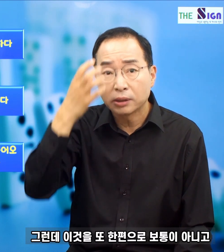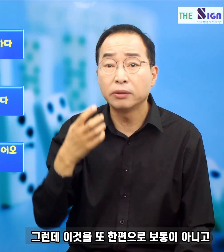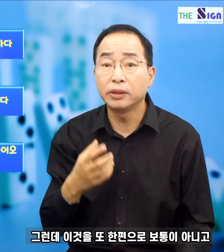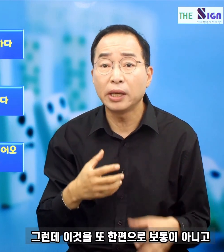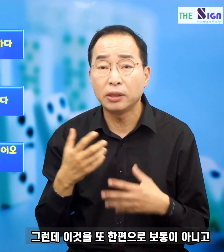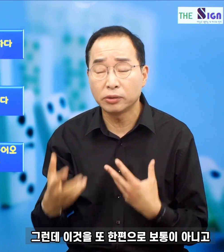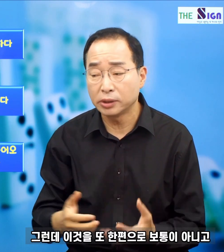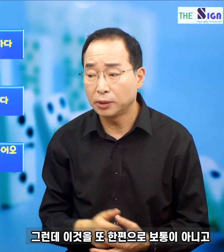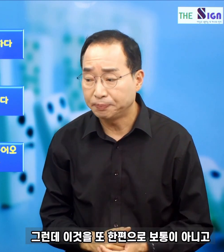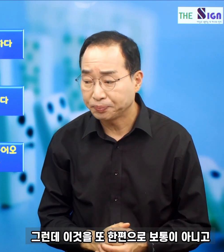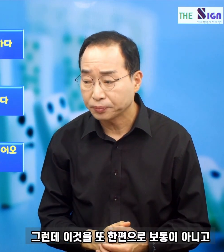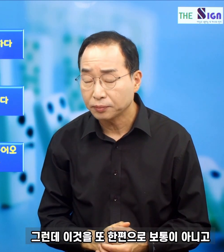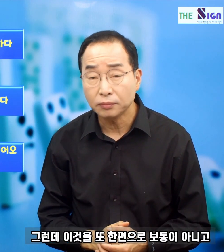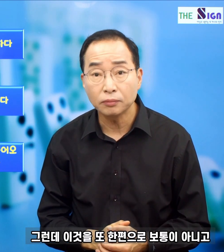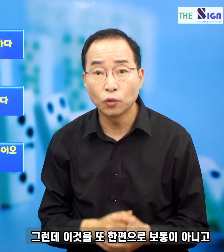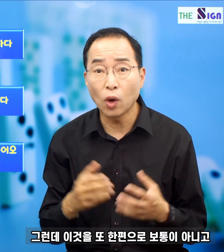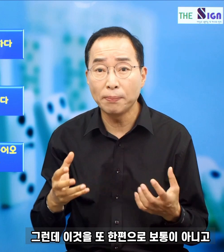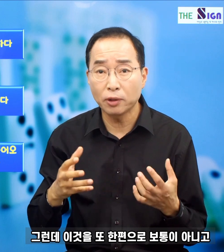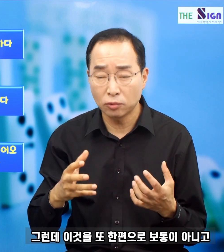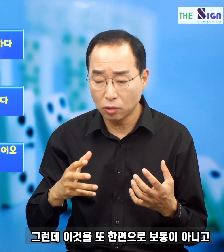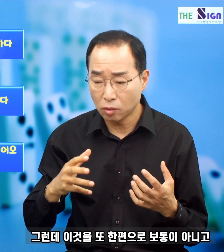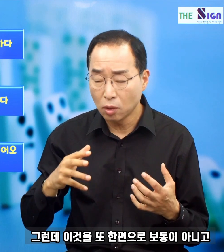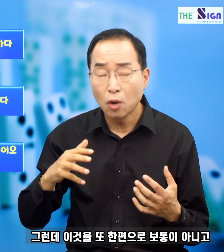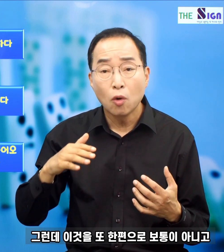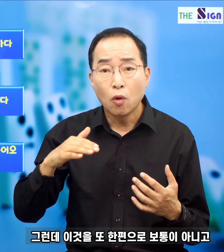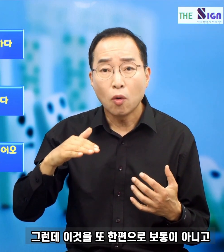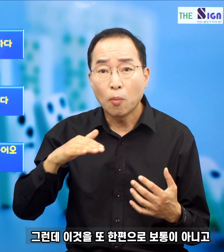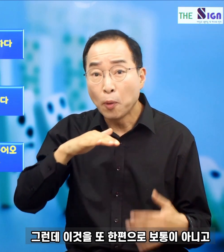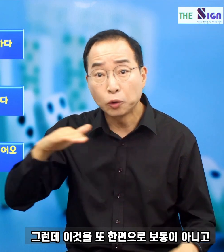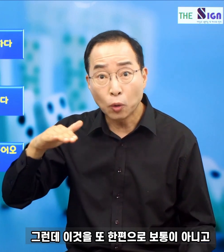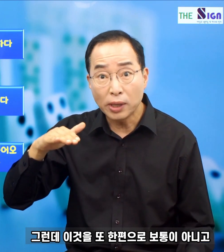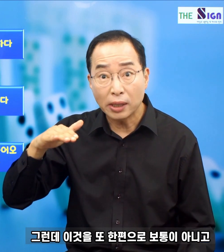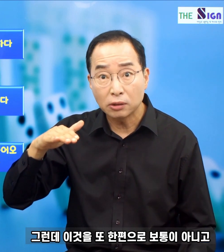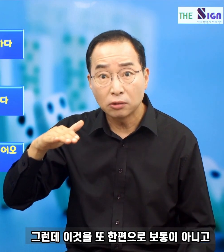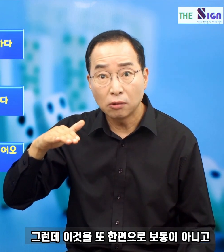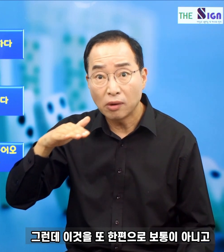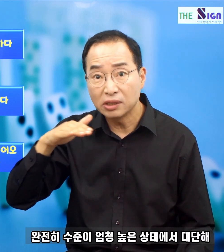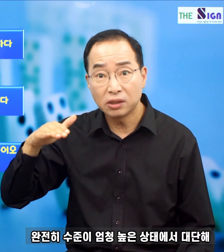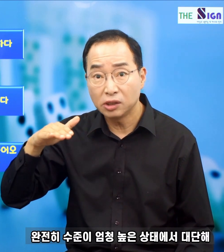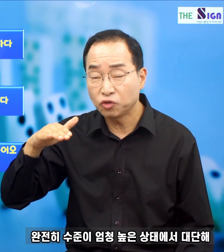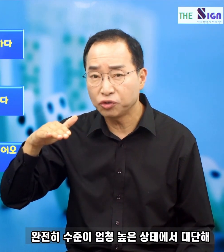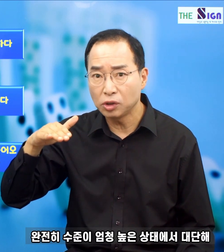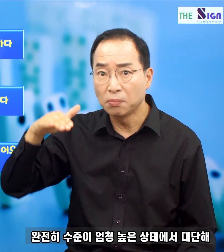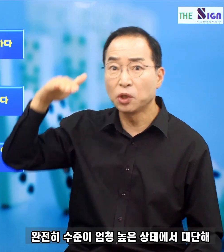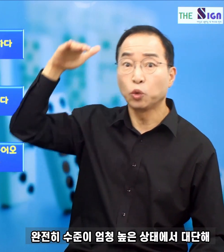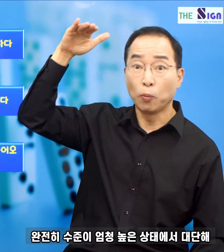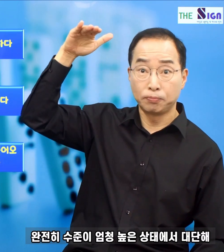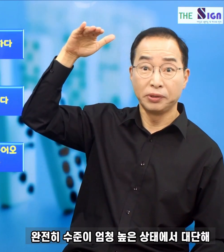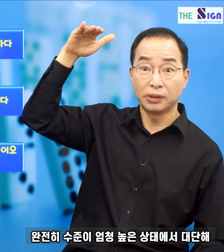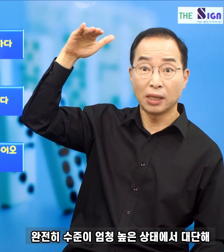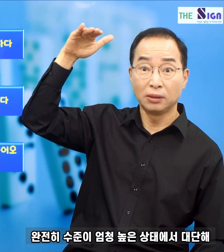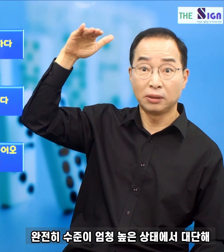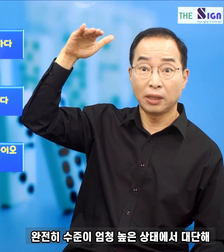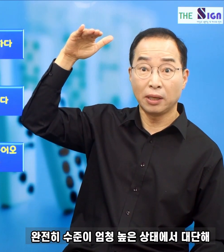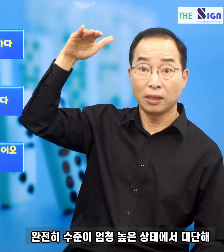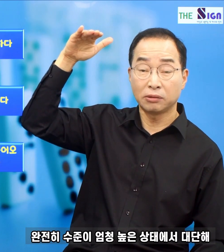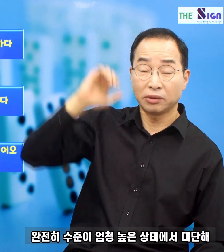그런데 이것을 또 한편으로 보통이 아니고 완전히 수준이 엄청 높은 상태에서